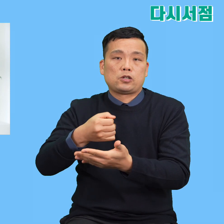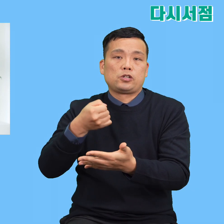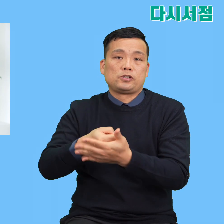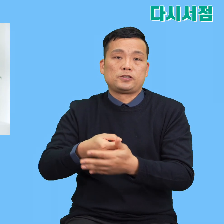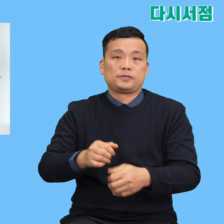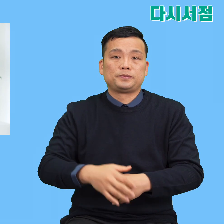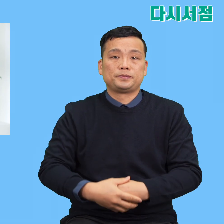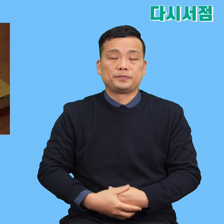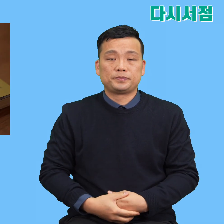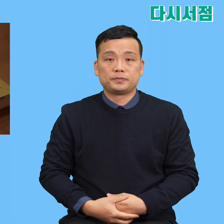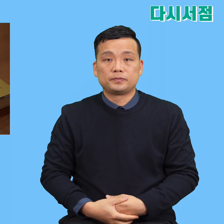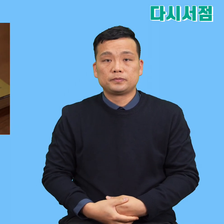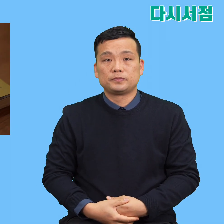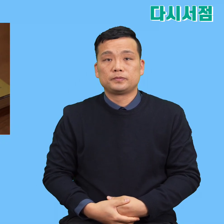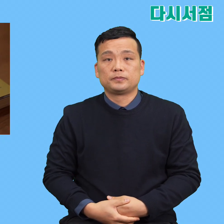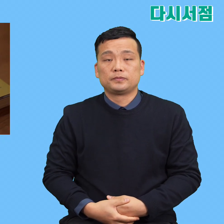있어요.